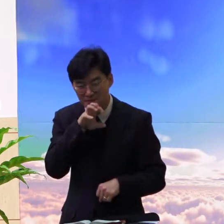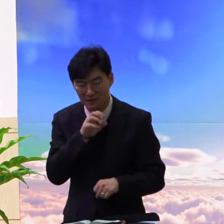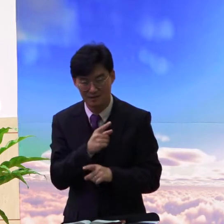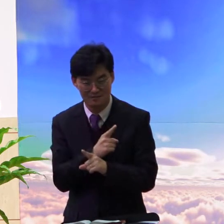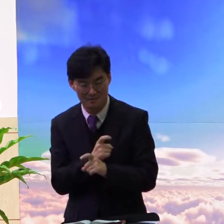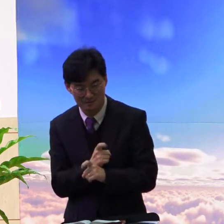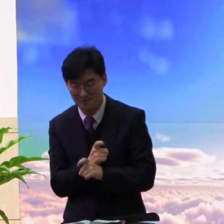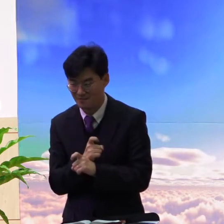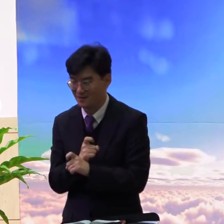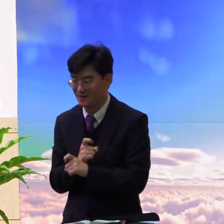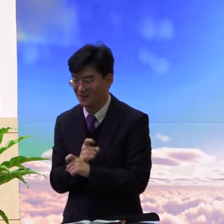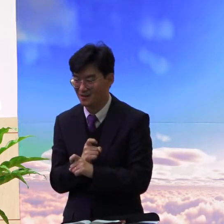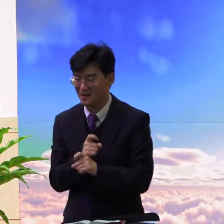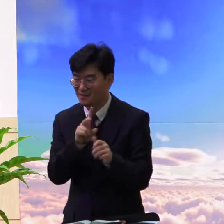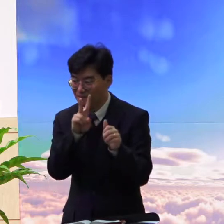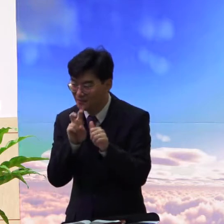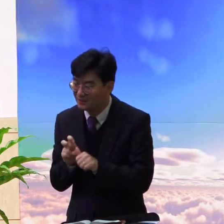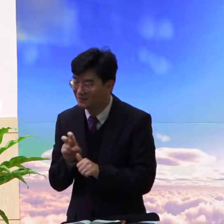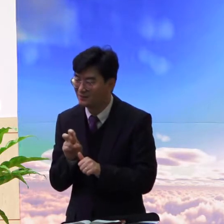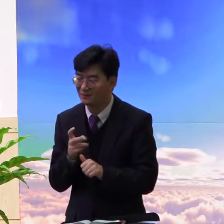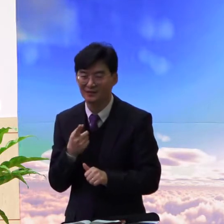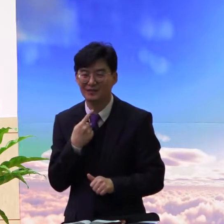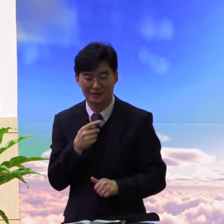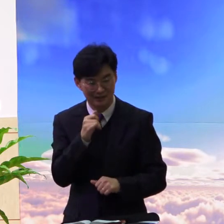그래서 마음이 상하셨습니까?